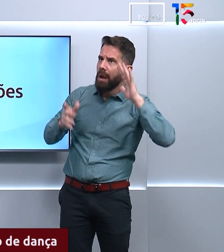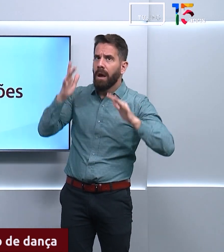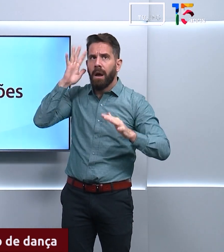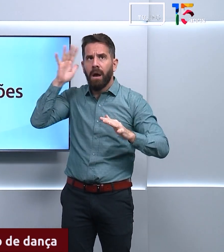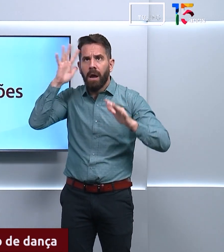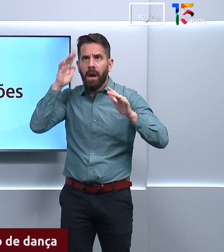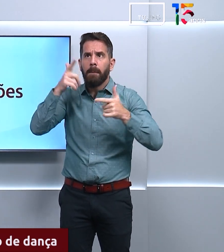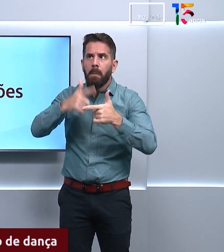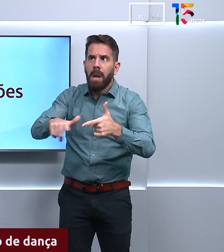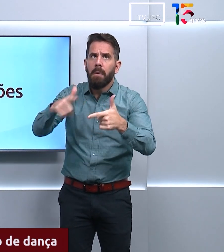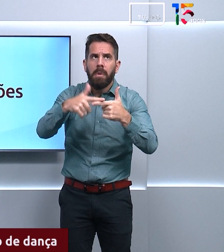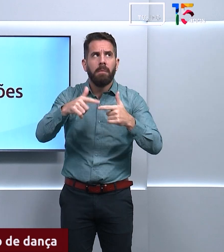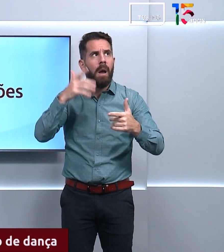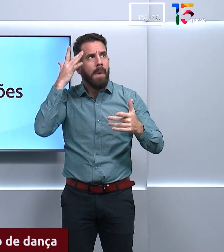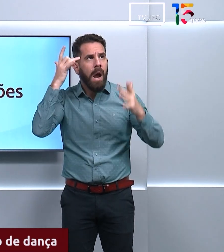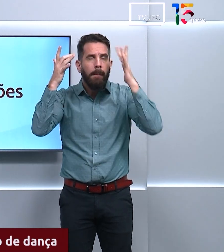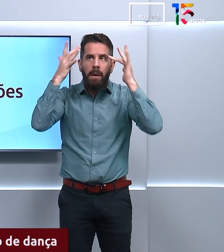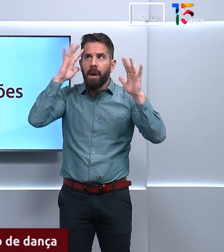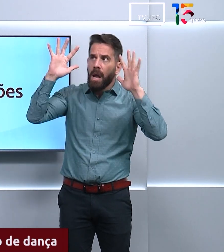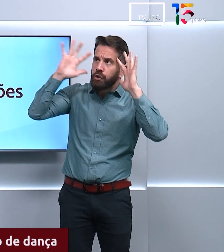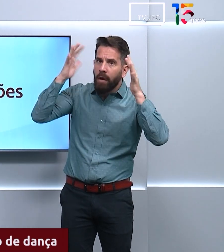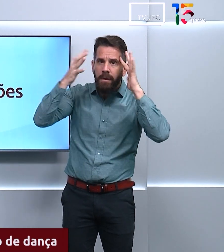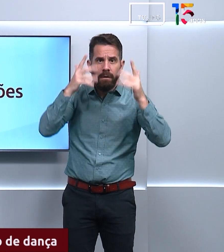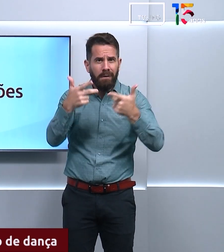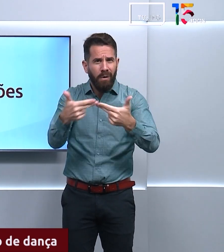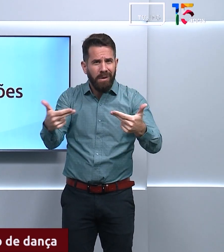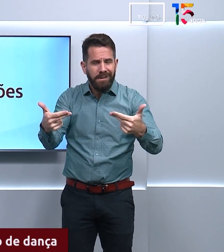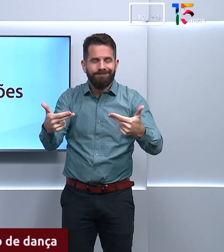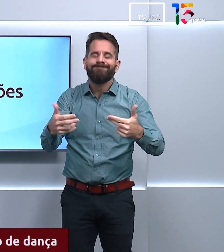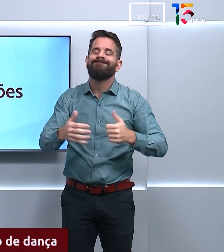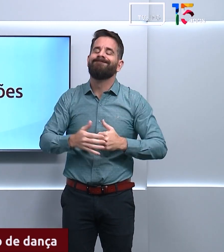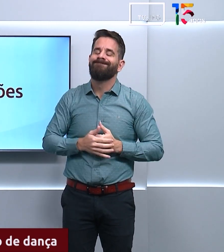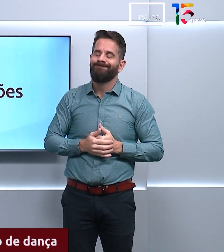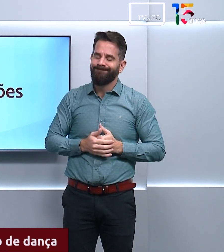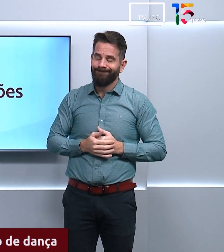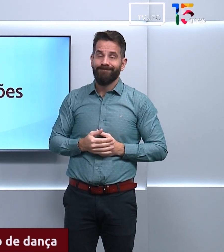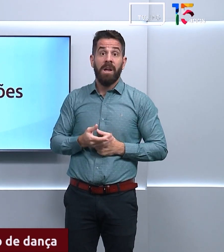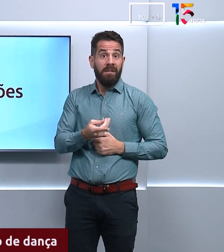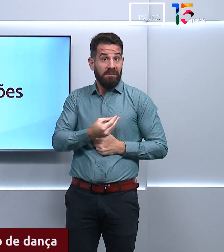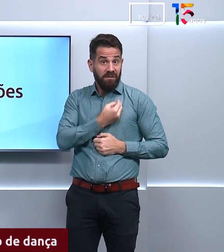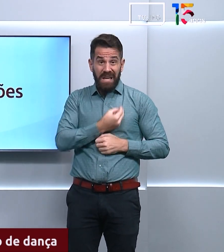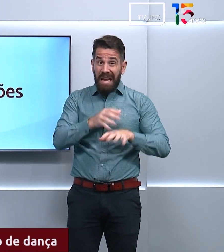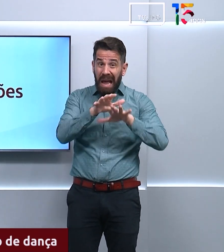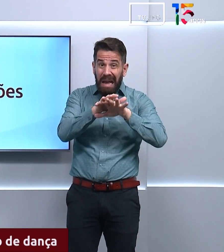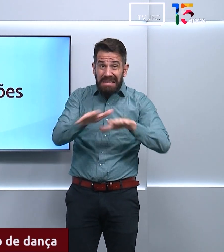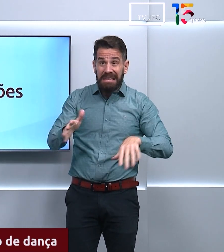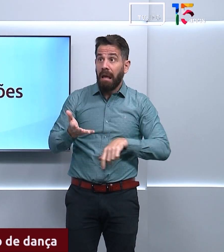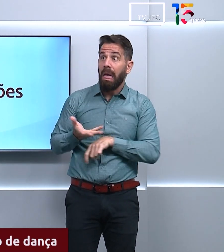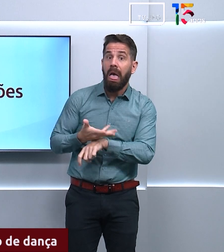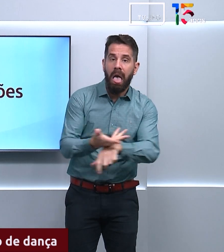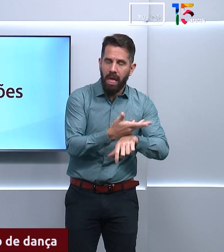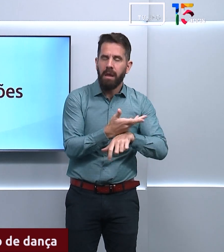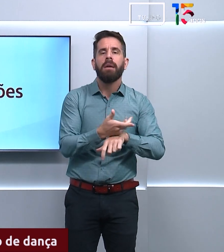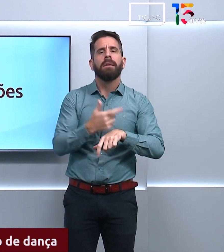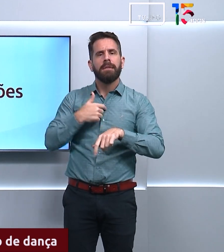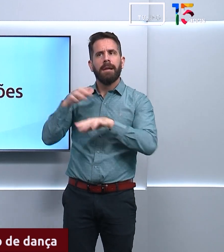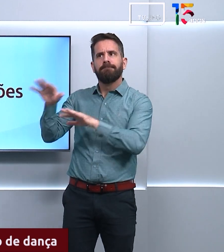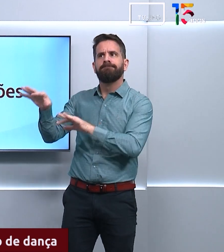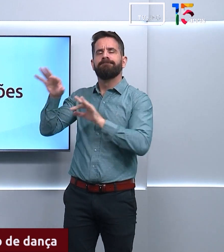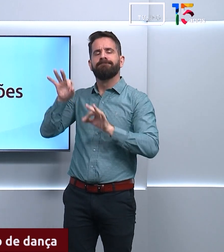problema que você precisa resolver Pois é viver com pressa virou o tema de um espetáculo de